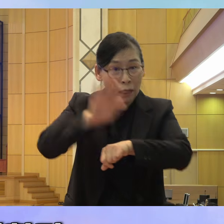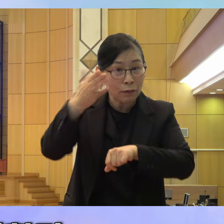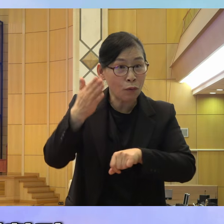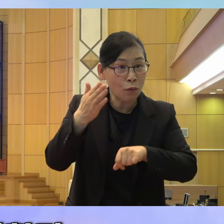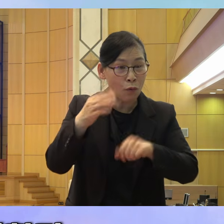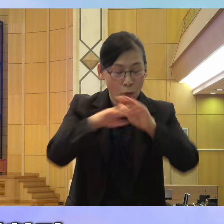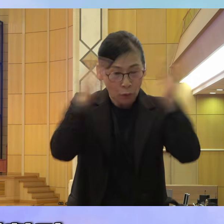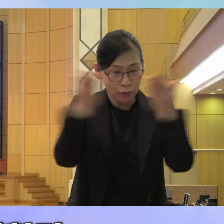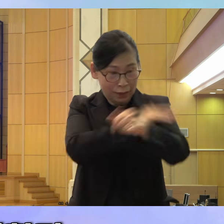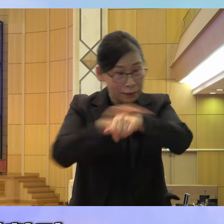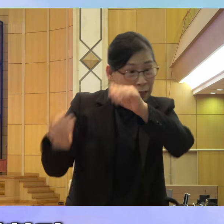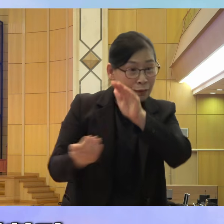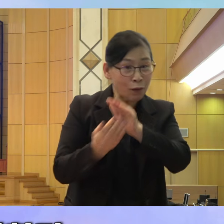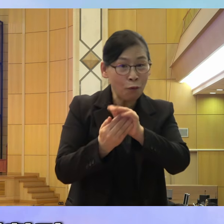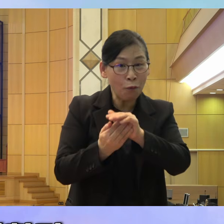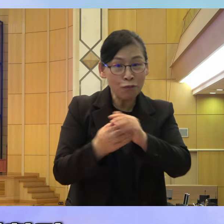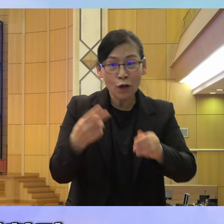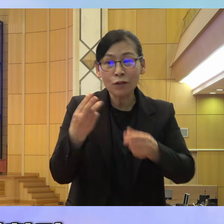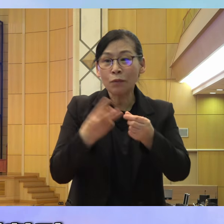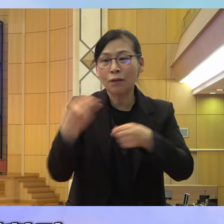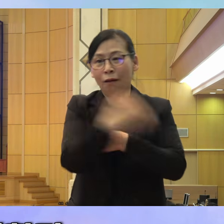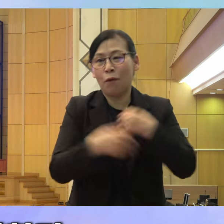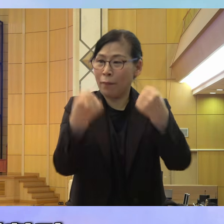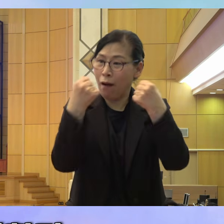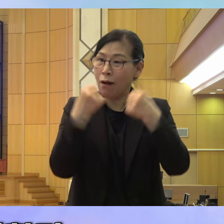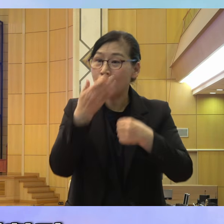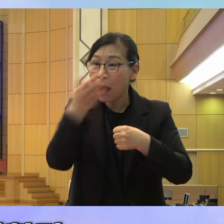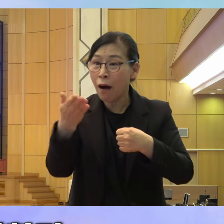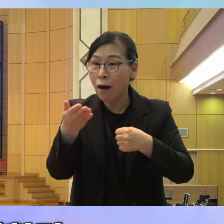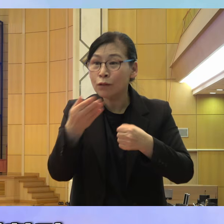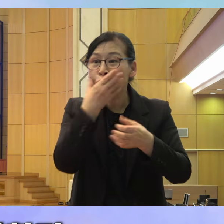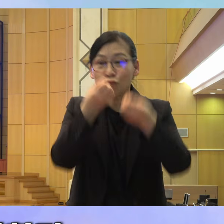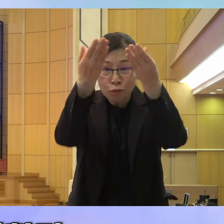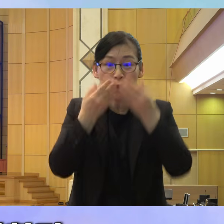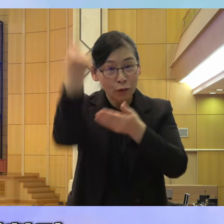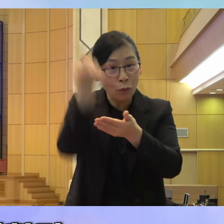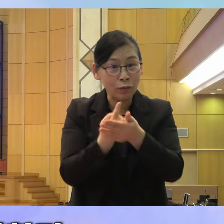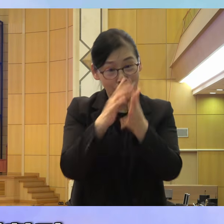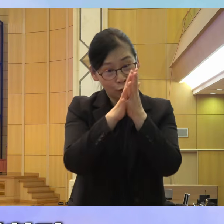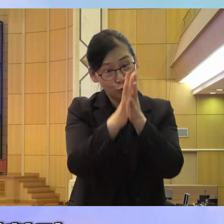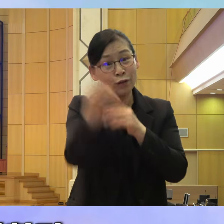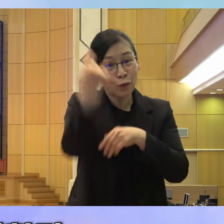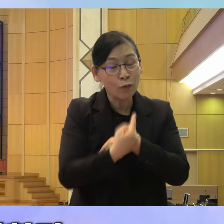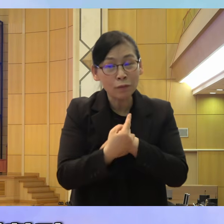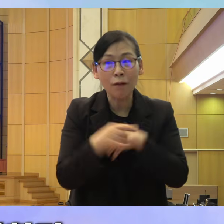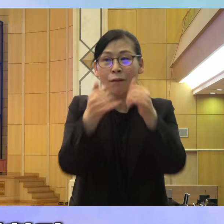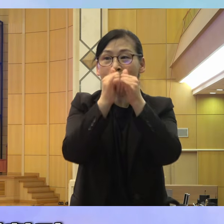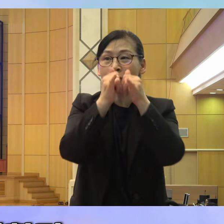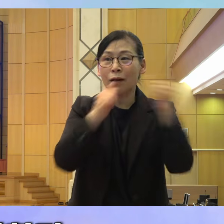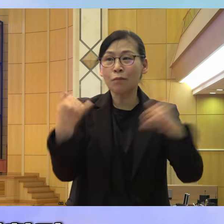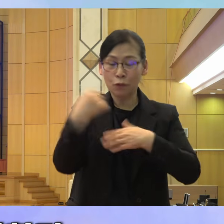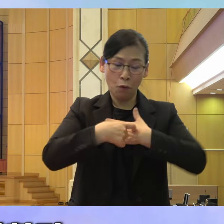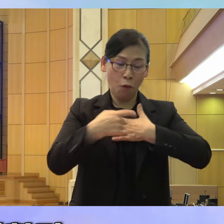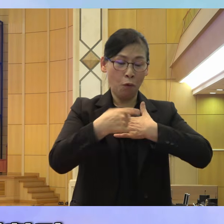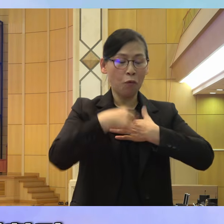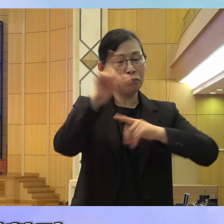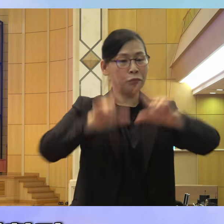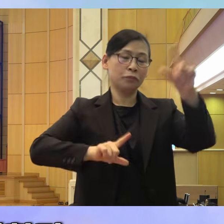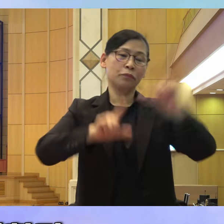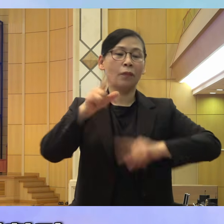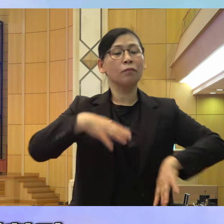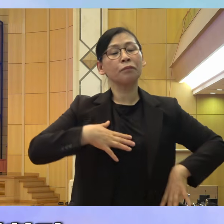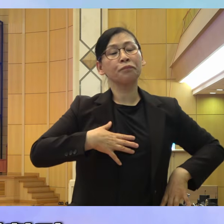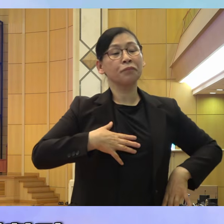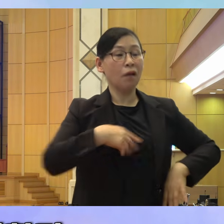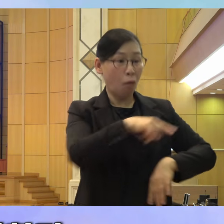되면 범사도 잘 되고 강건하리라, 이런 축복이 올 건데, 사람들은 겉모양만